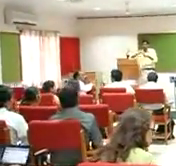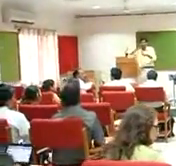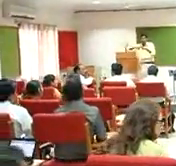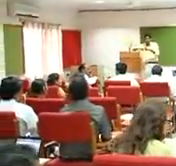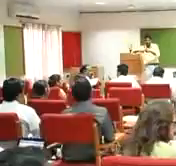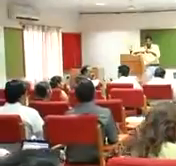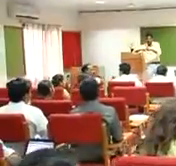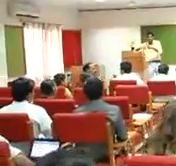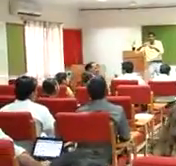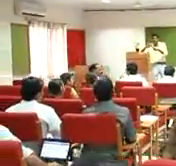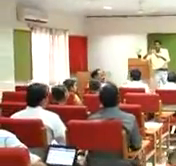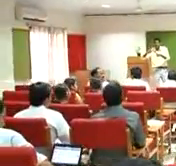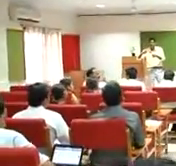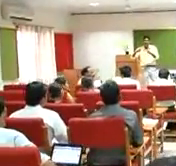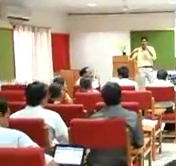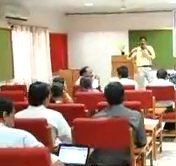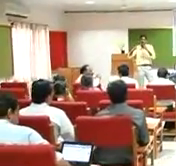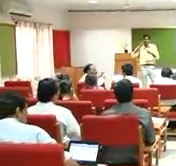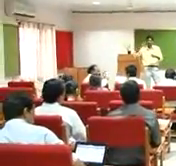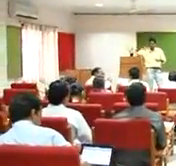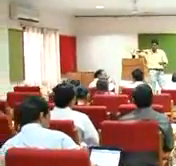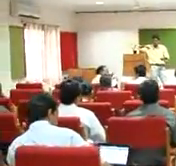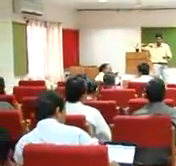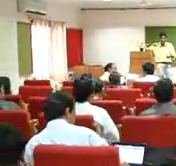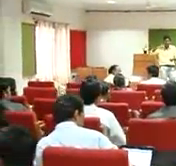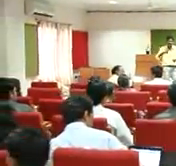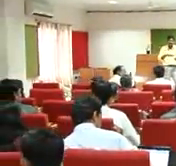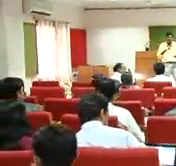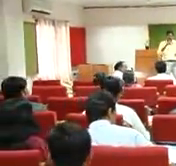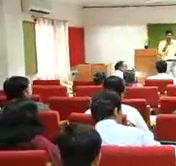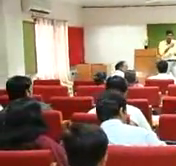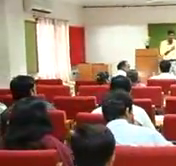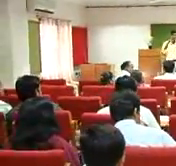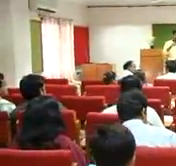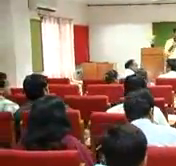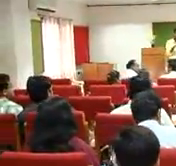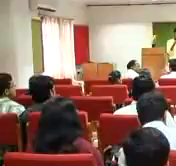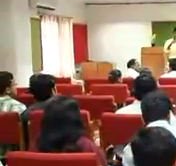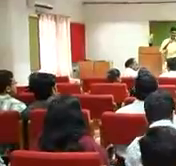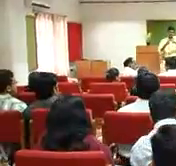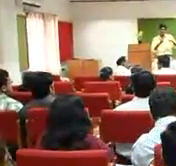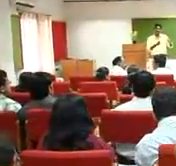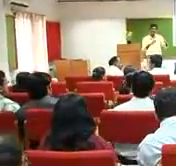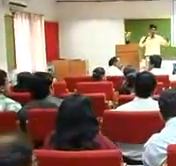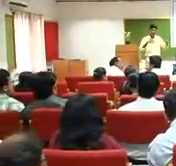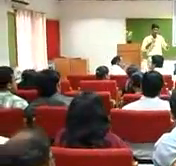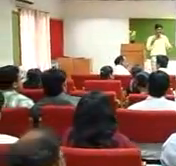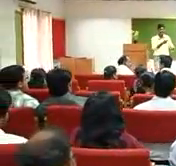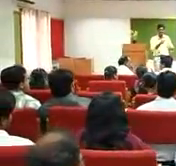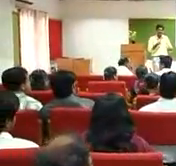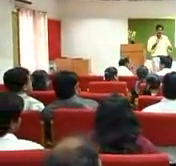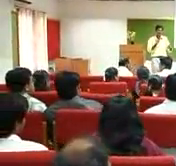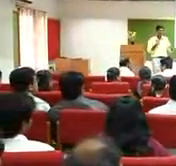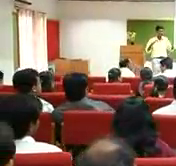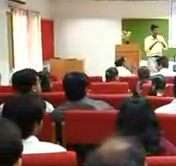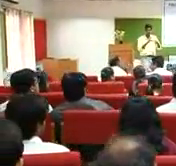करते हैं, वो क्वेश्चंस कॉन्टेक्स्ट के साथ, उनका सोशल ट्रैजेक्टरी के साथ कोई नाता नहीं रखता है। और ये